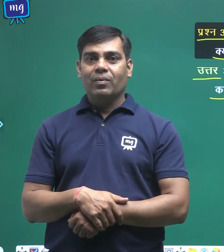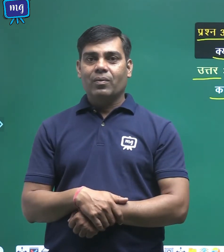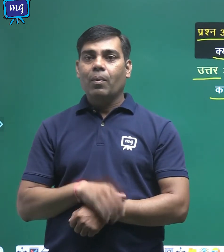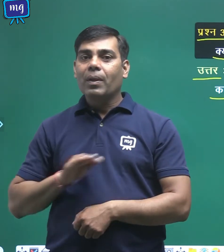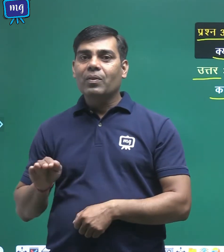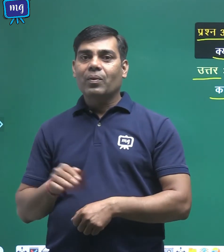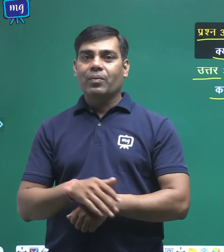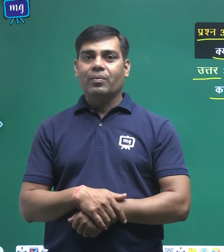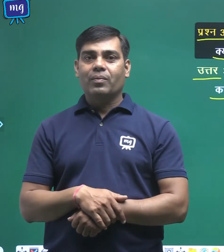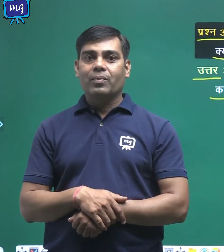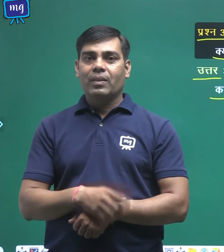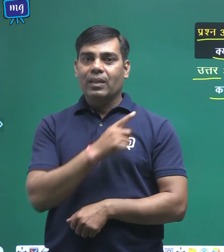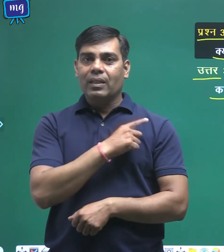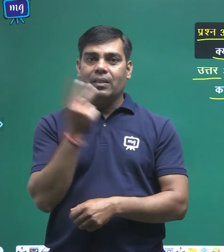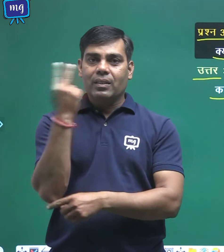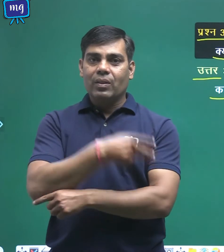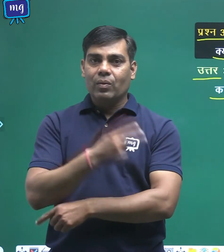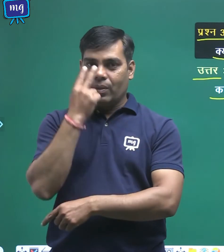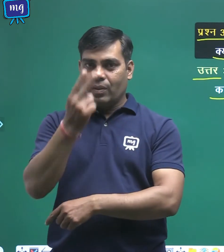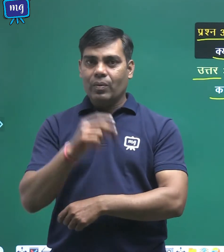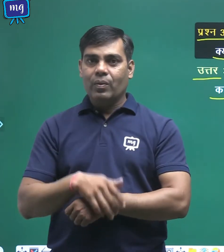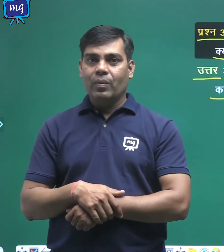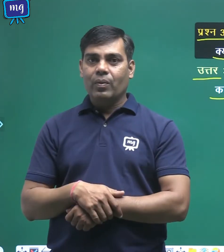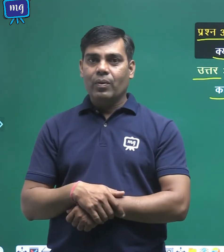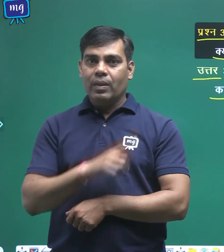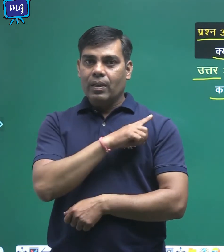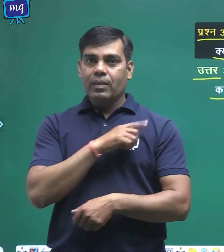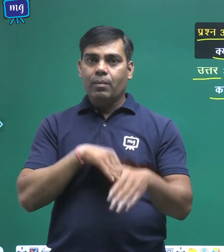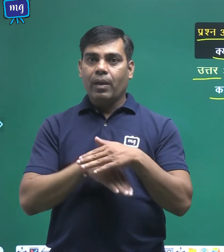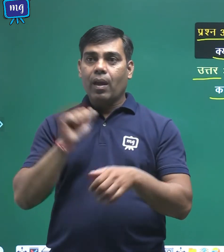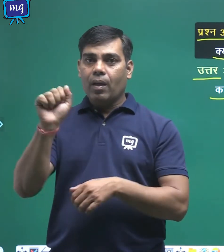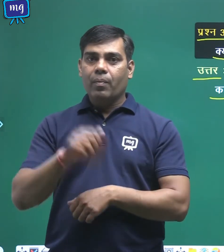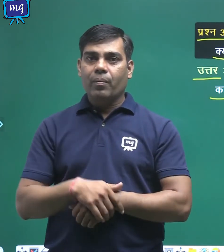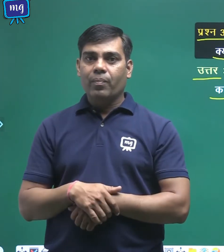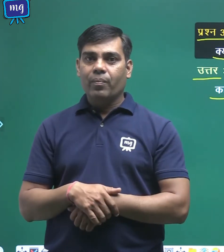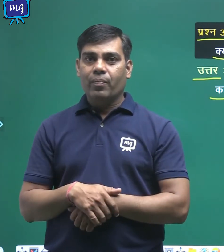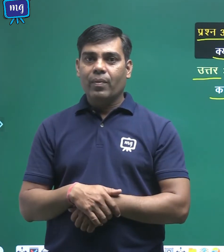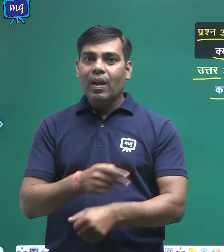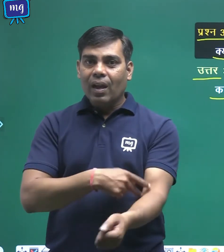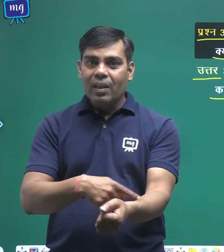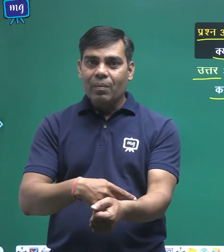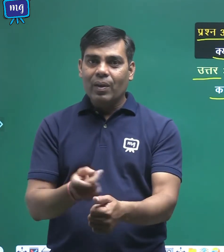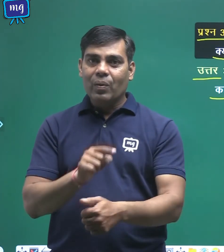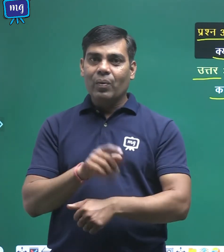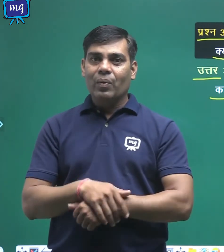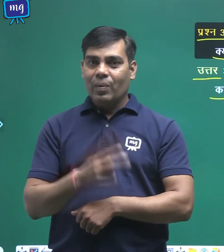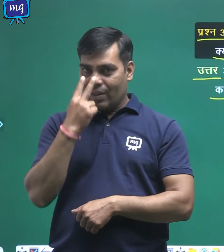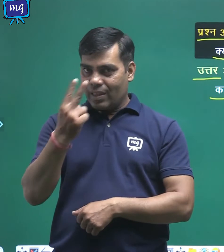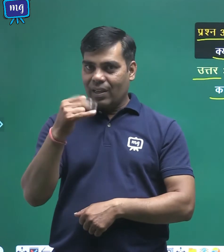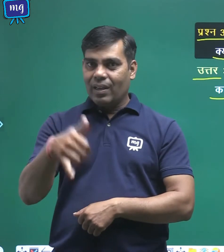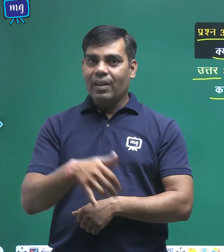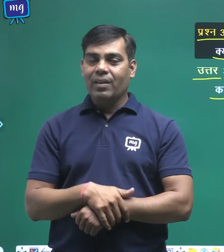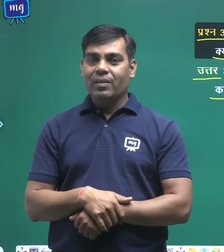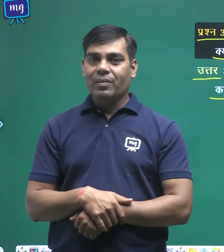बच्चों, इस चित्र को देखो। इसमें आप कालीबाई को देख रहे